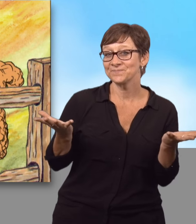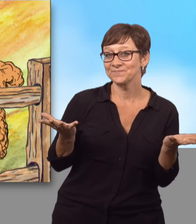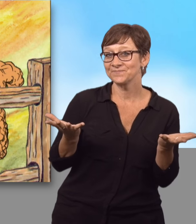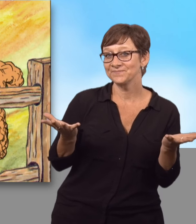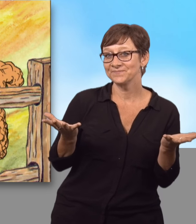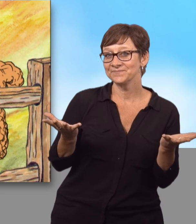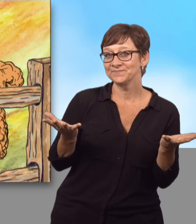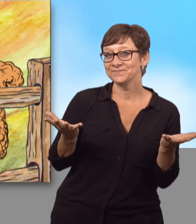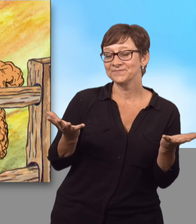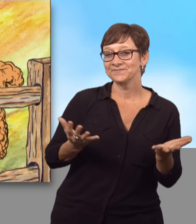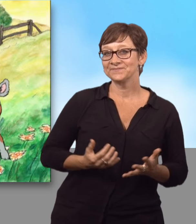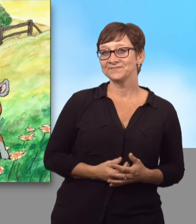una...